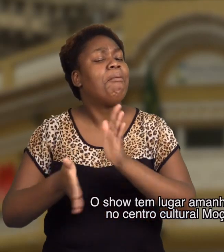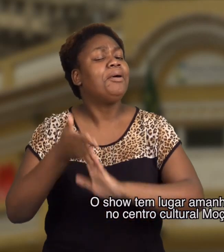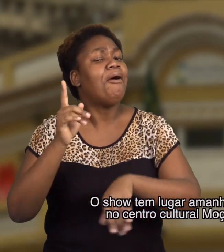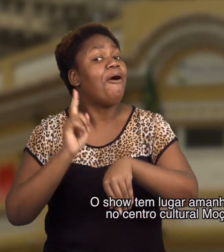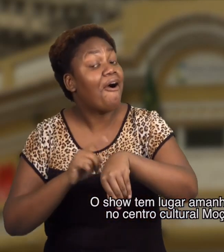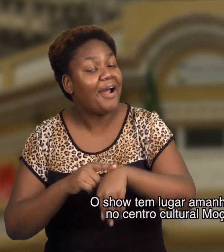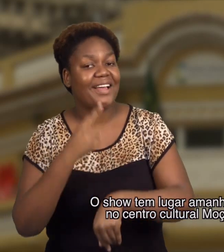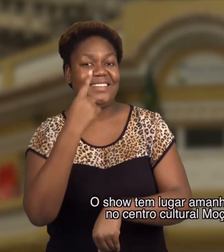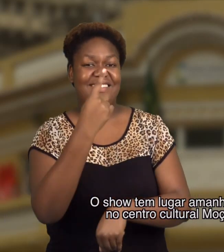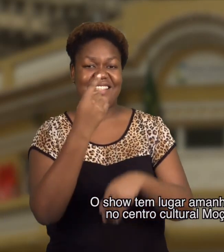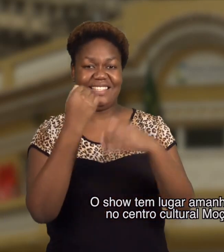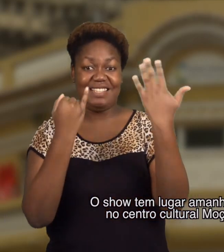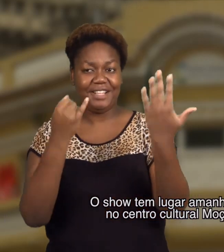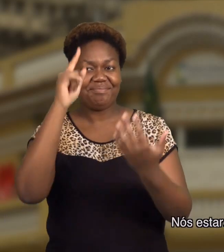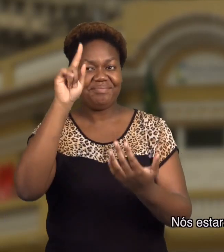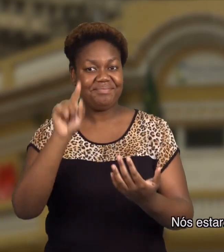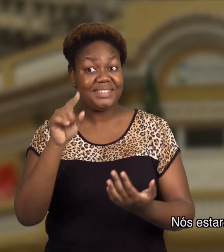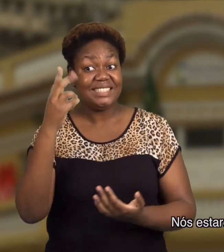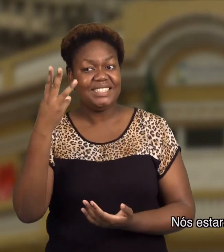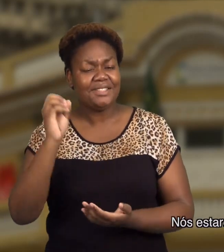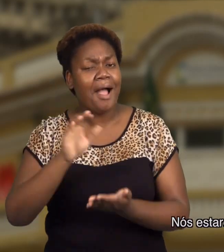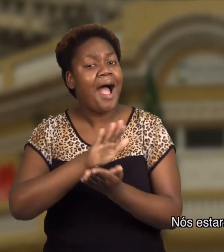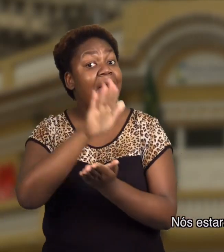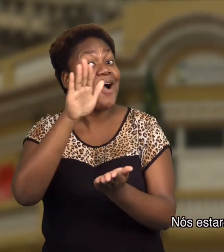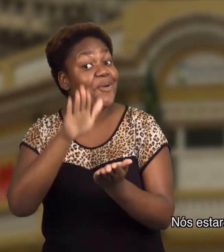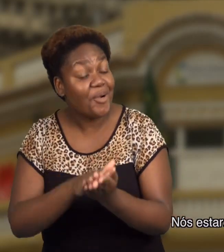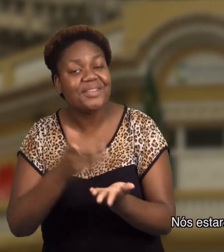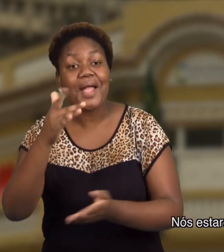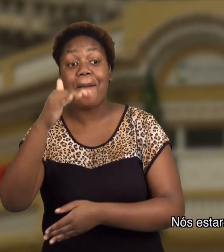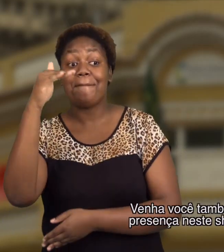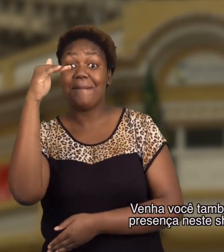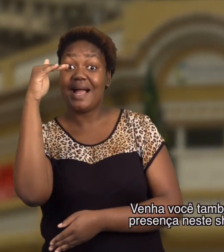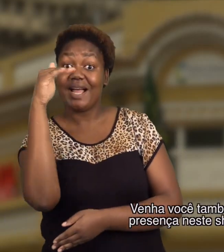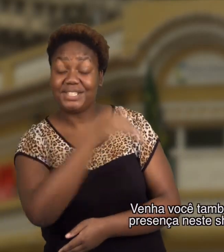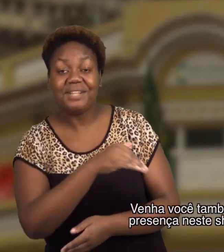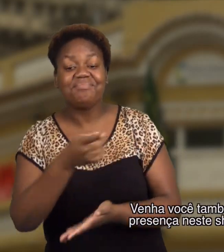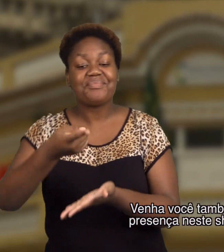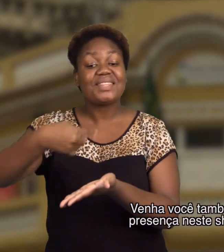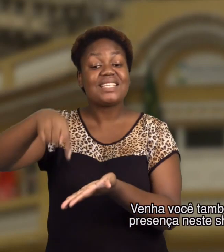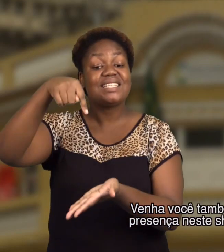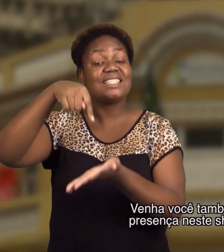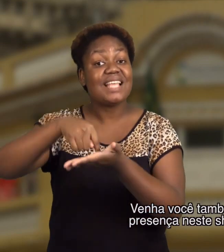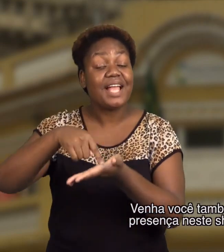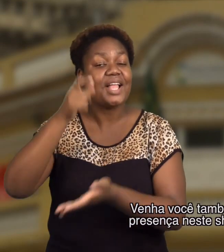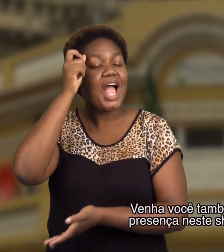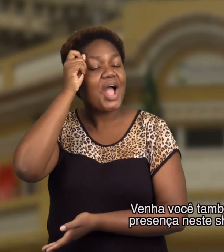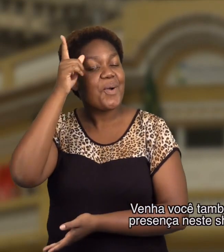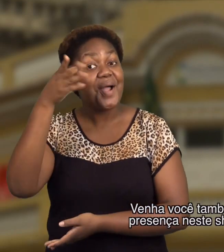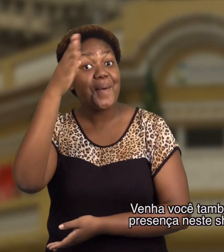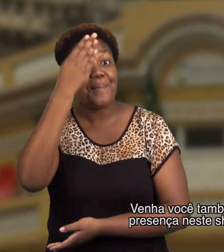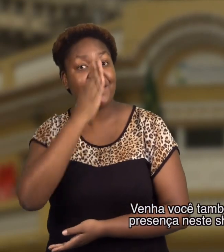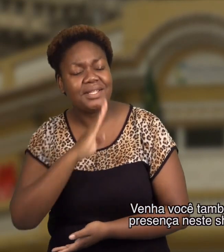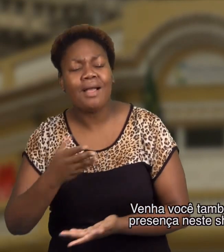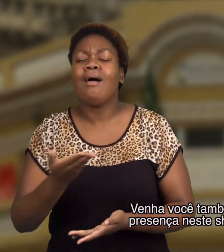na cidade de Maputo. Nós deixaremos lá. Venha você também e marque a sua presença neste show único e